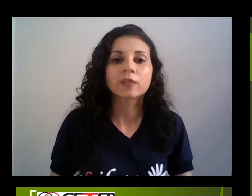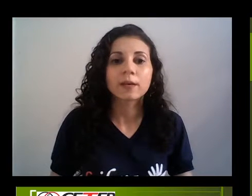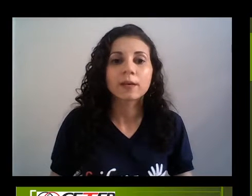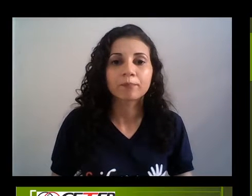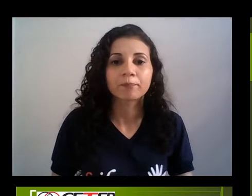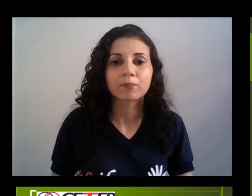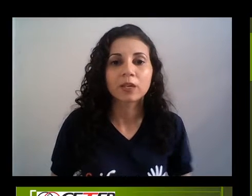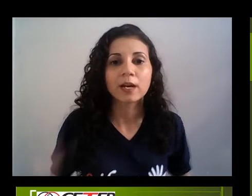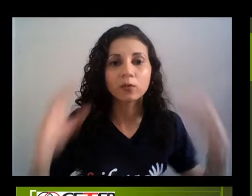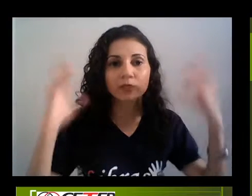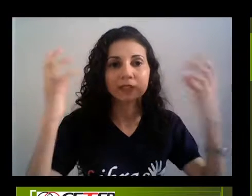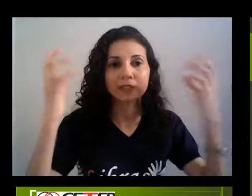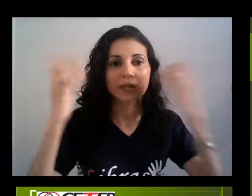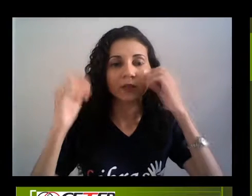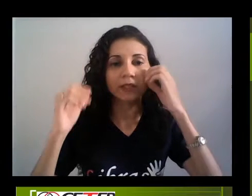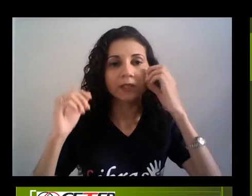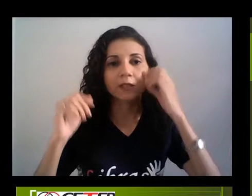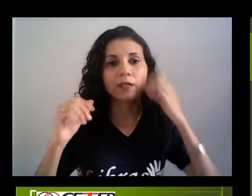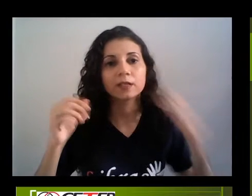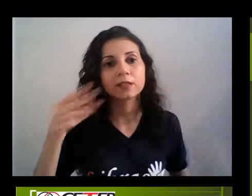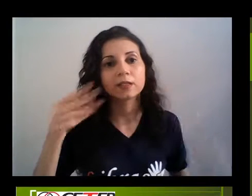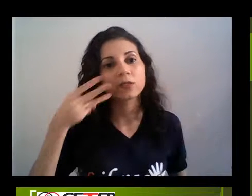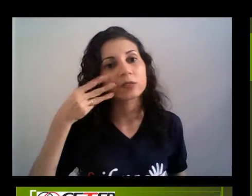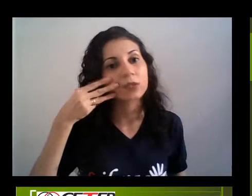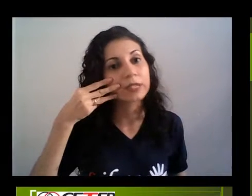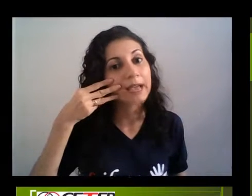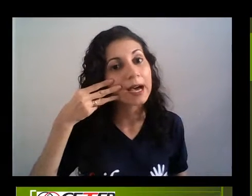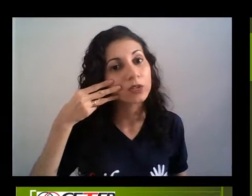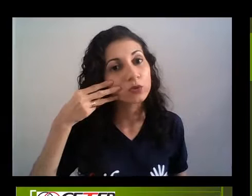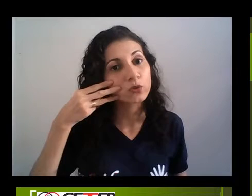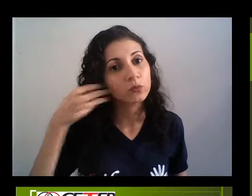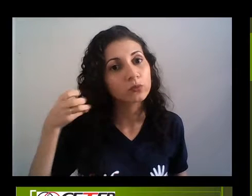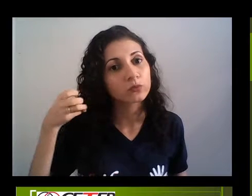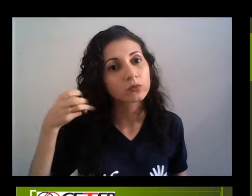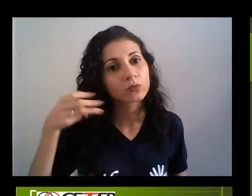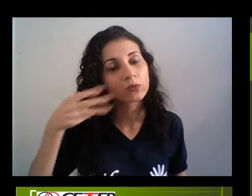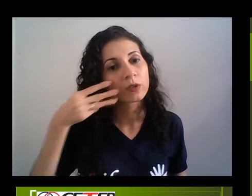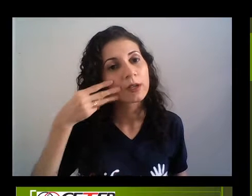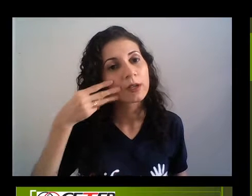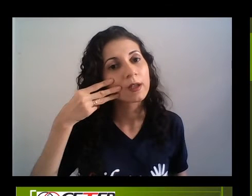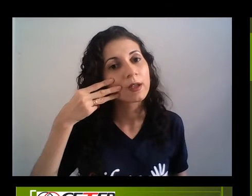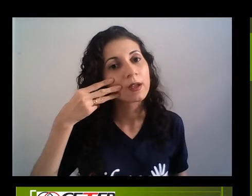Vamos lá, criar um cenário aqui. Esse aqui é o sinal de gato.